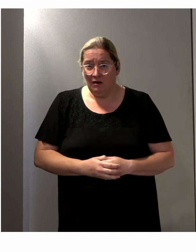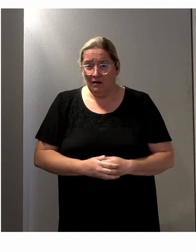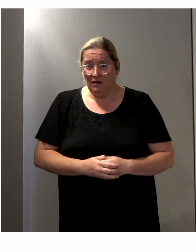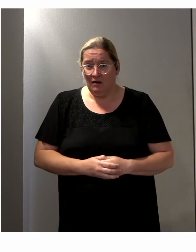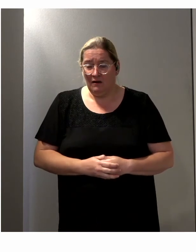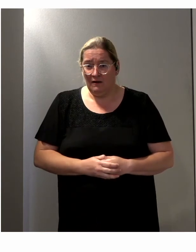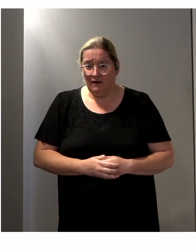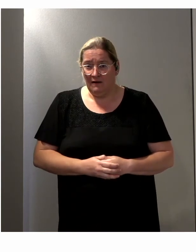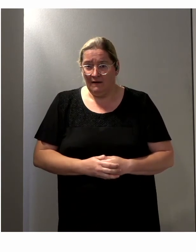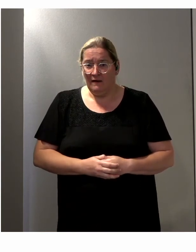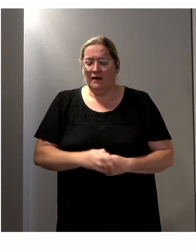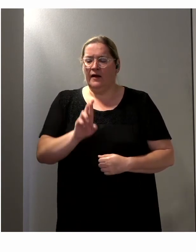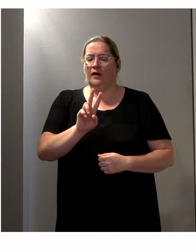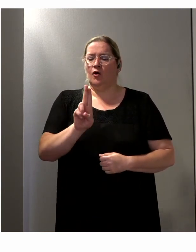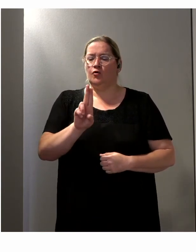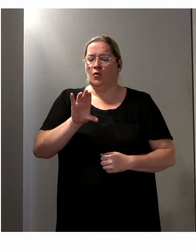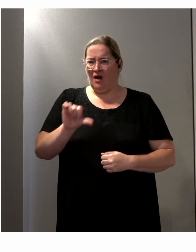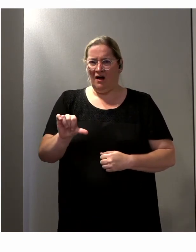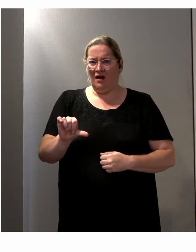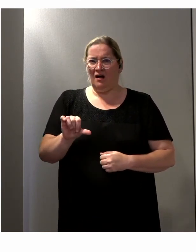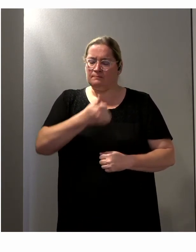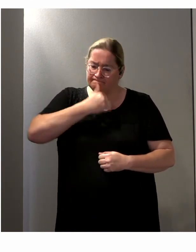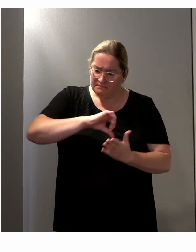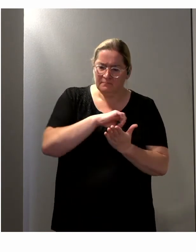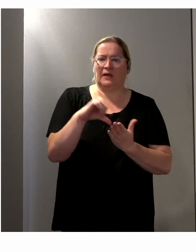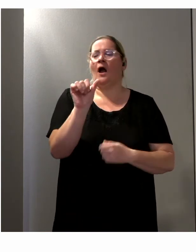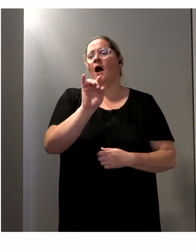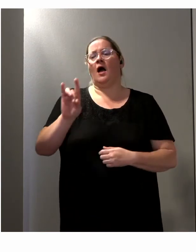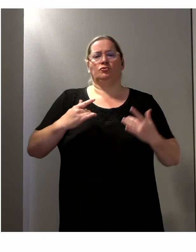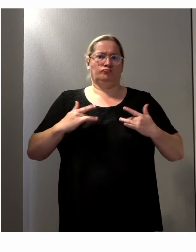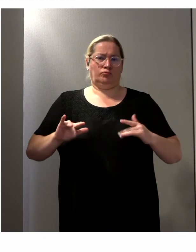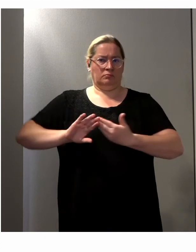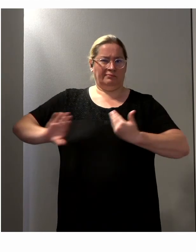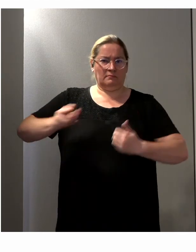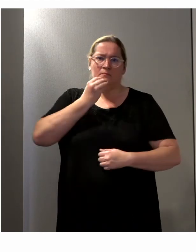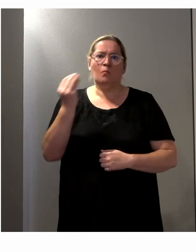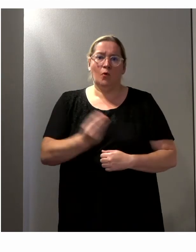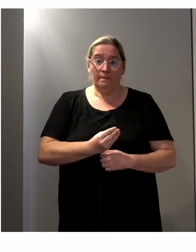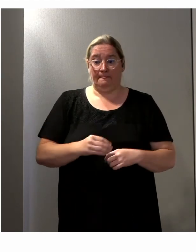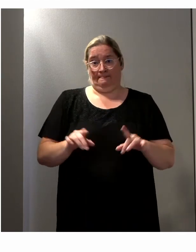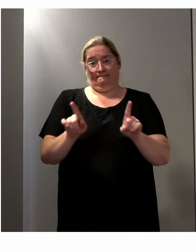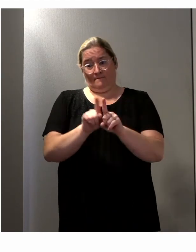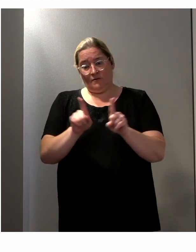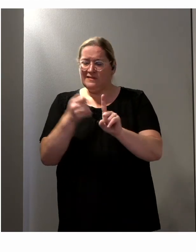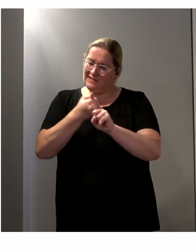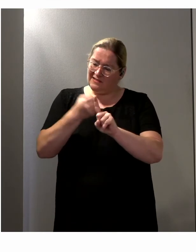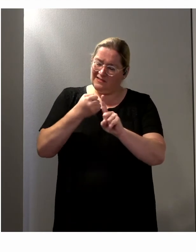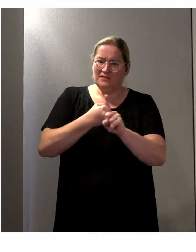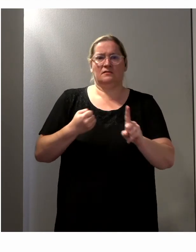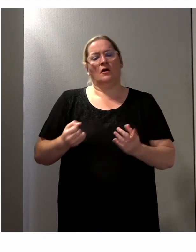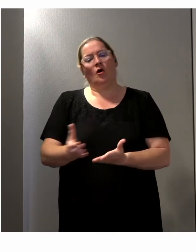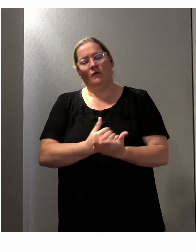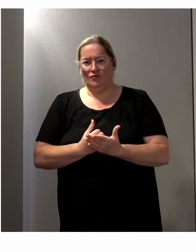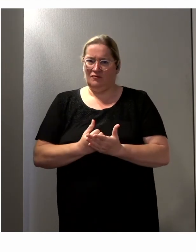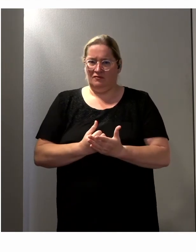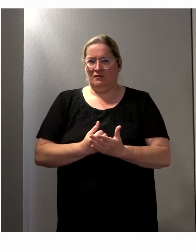périmètre du RUA. Et nous avons là aussi appelé à la création d'un revenu individuel d'existence spécifique pour toutes les personnes